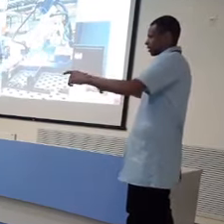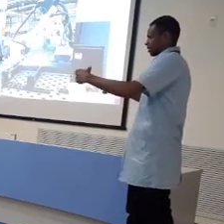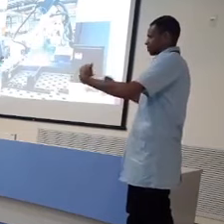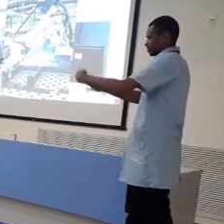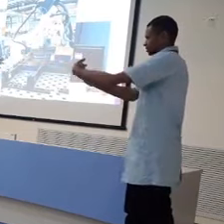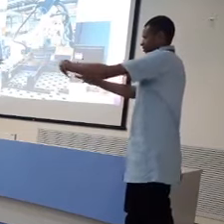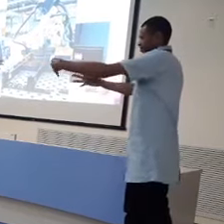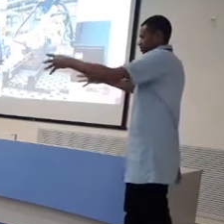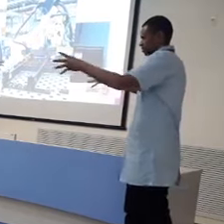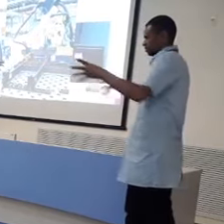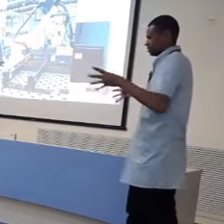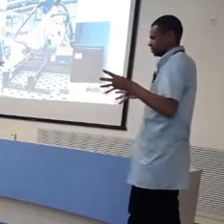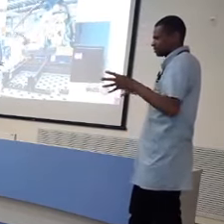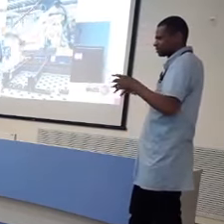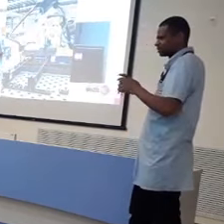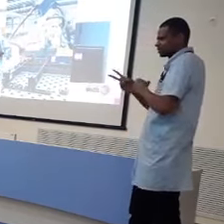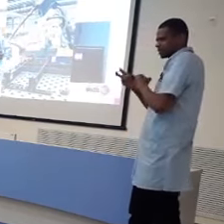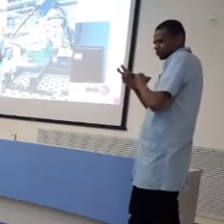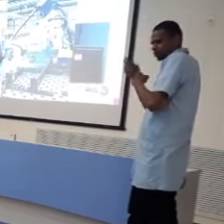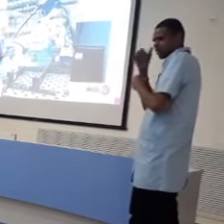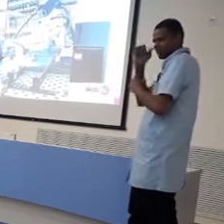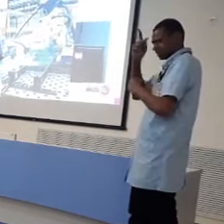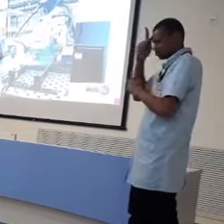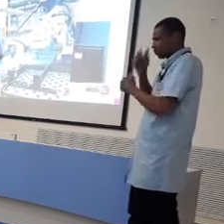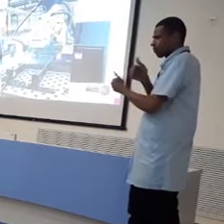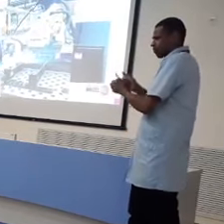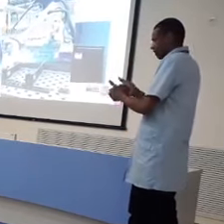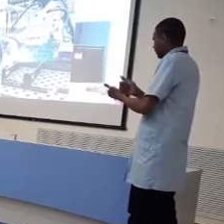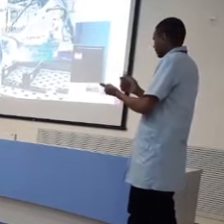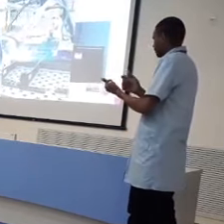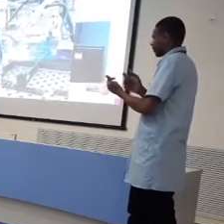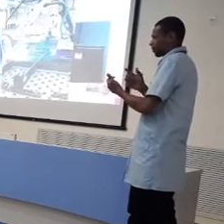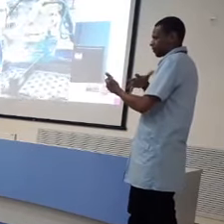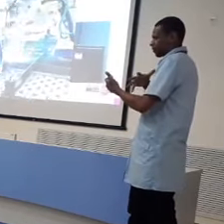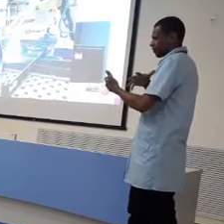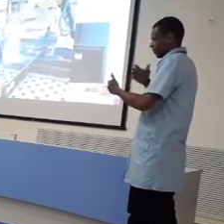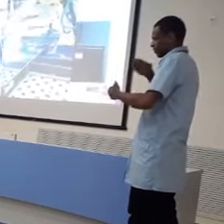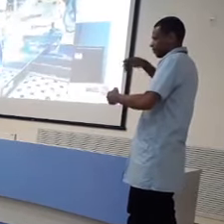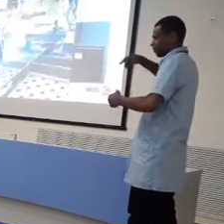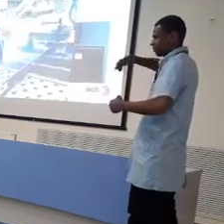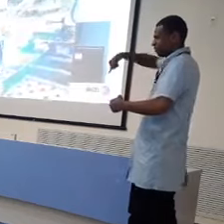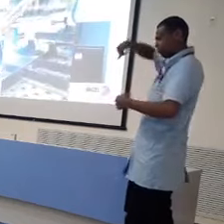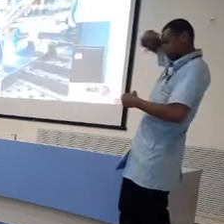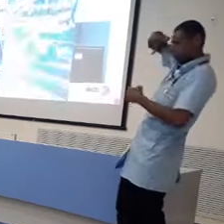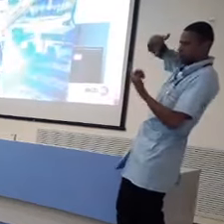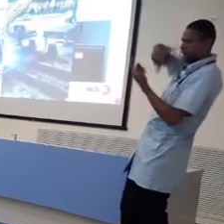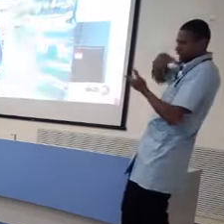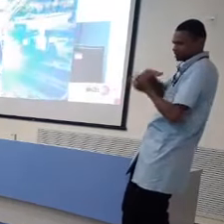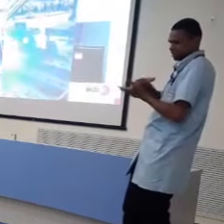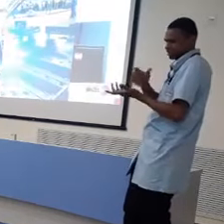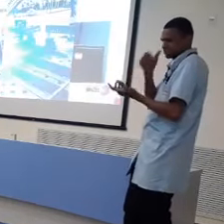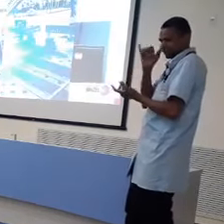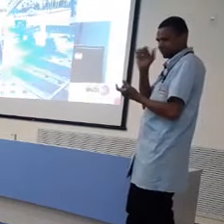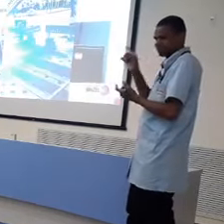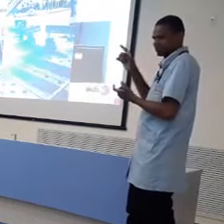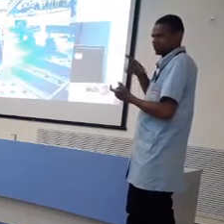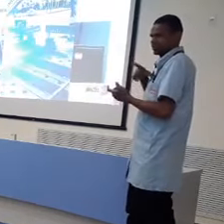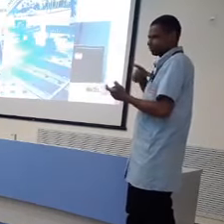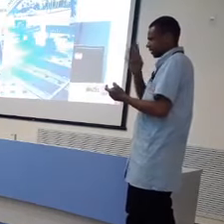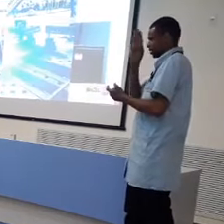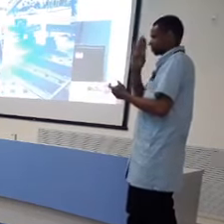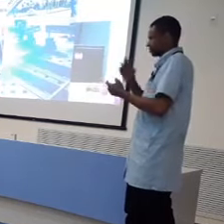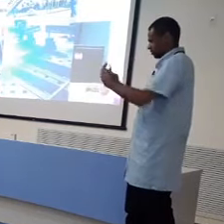colaborador não ficar próximo da solda, né, próximo do robô também, porque caso ele movimente, pode pegar na pessoa, pode